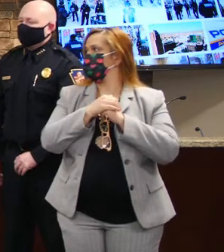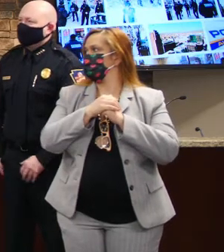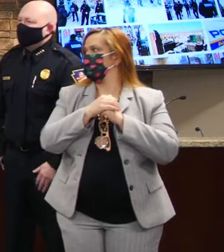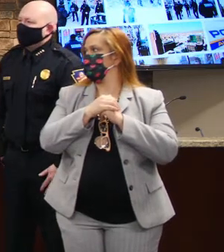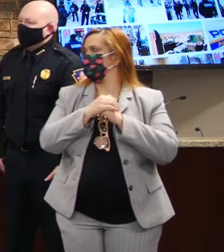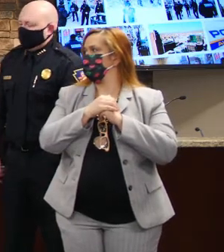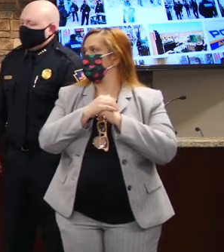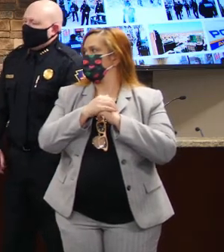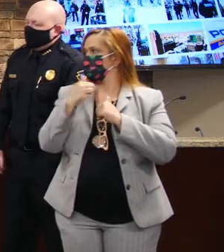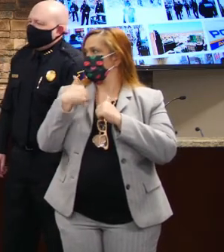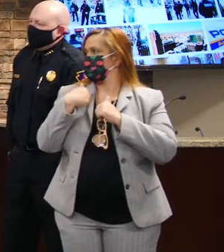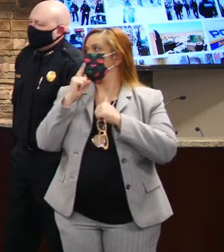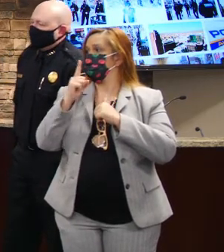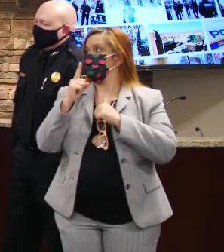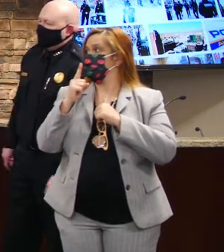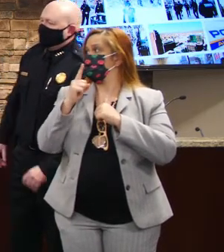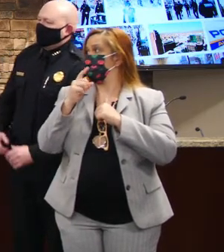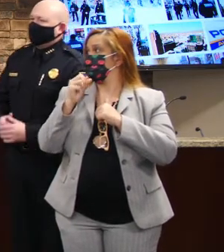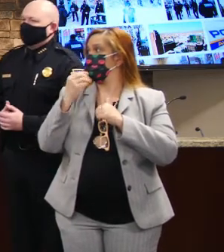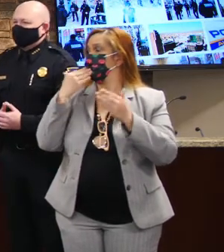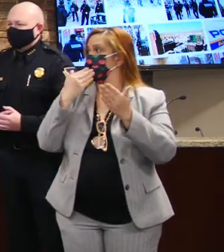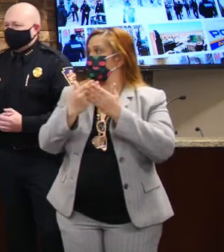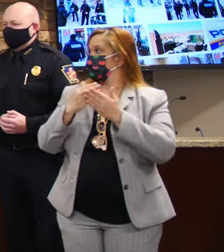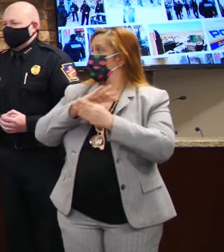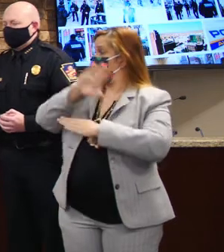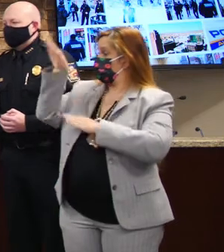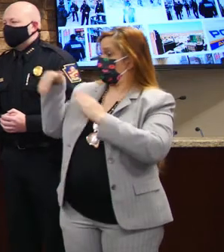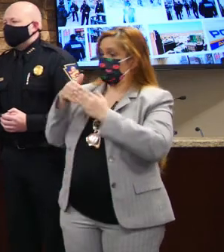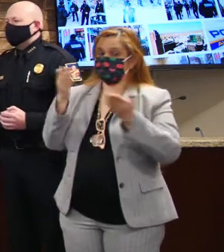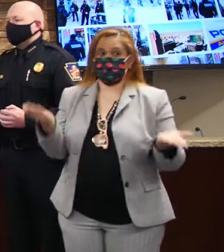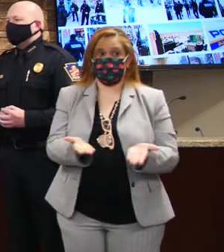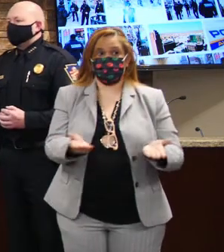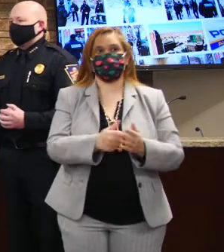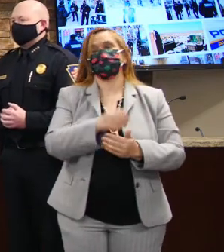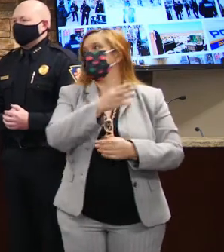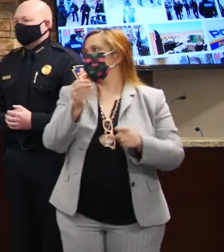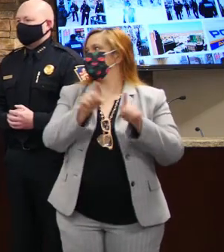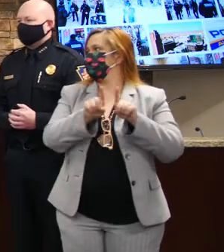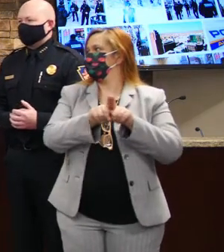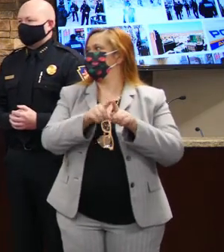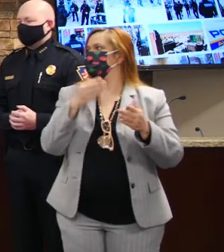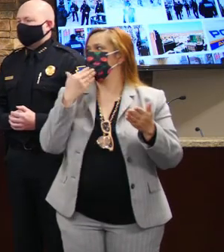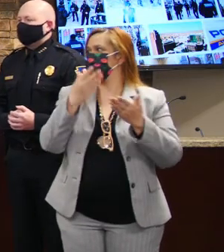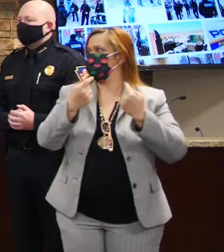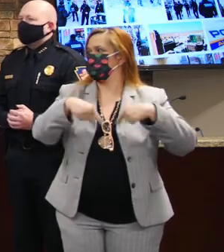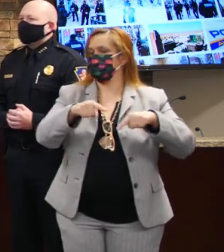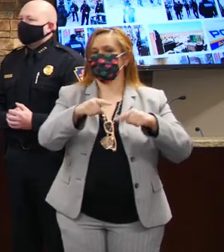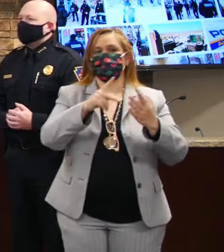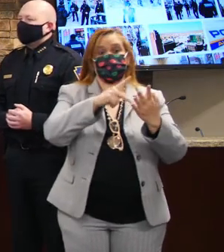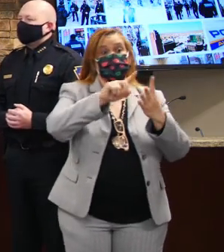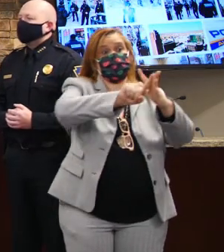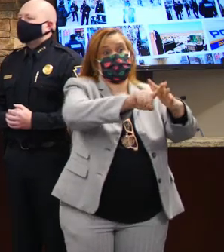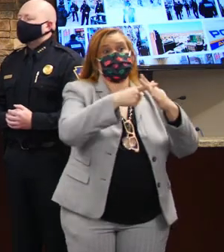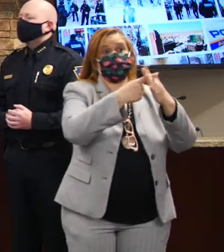de policía. Quiero dar gracias a todos aquí para su ayuda. Vamos a empezar este programa